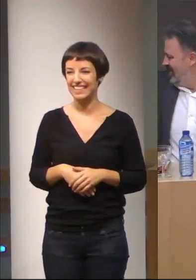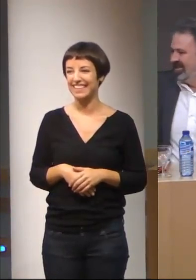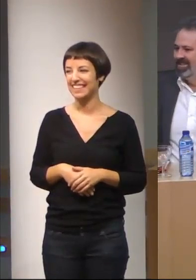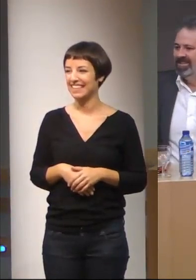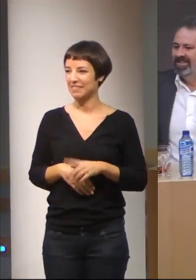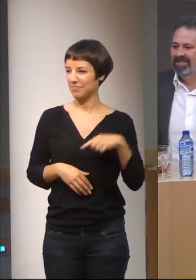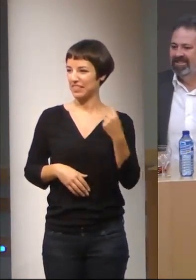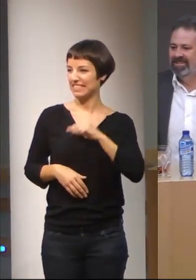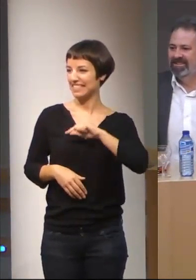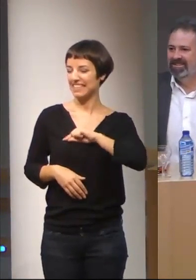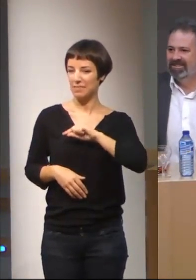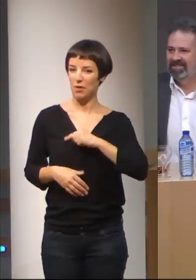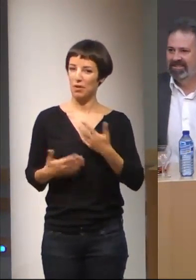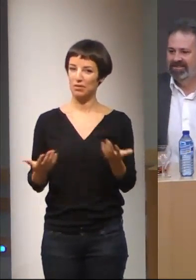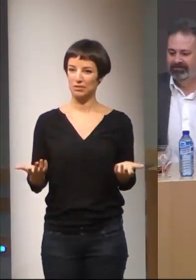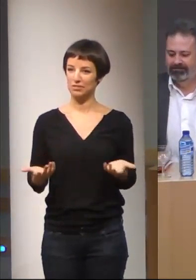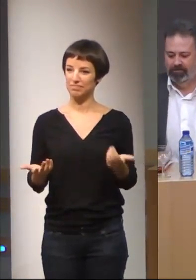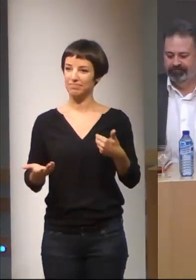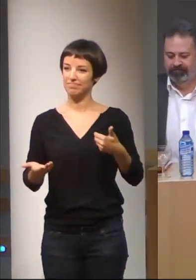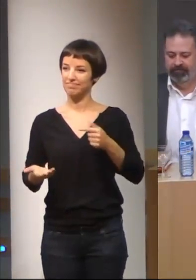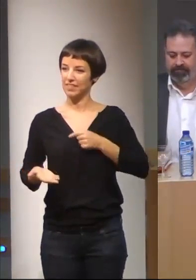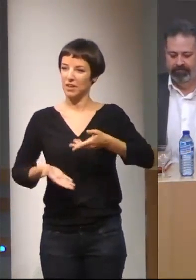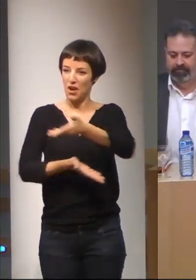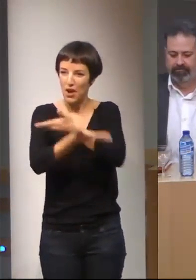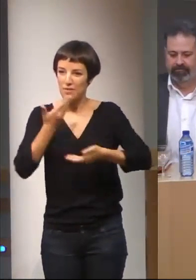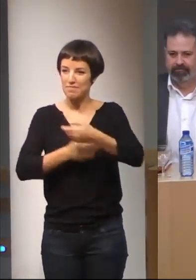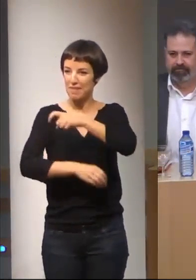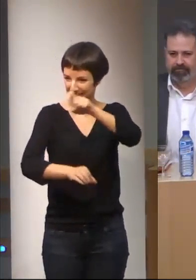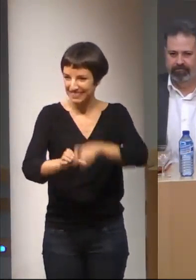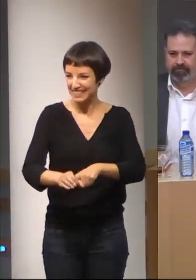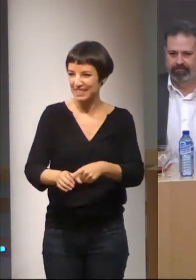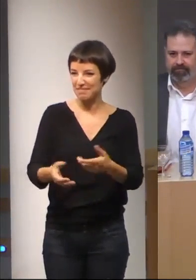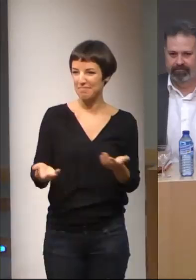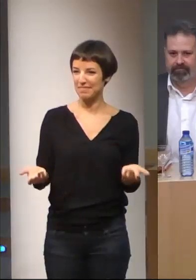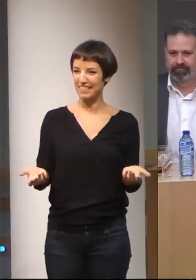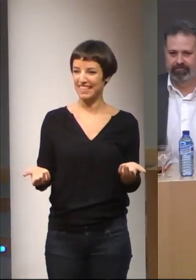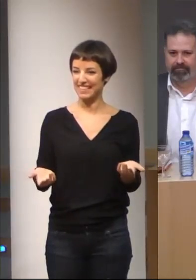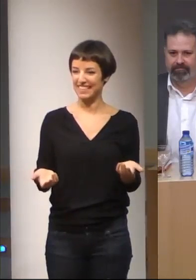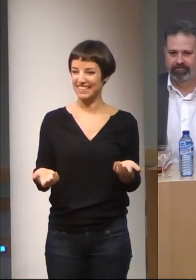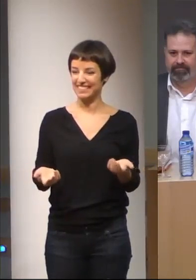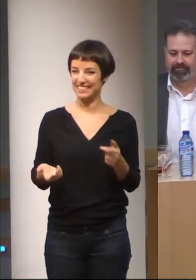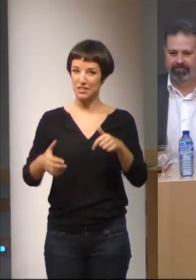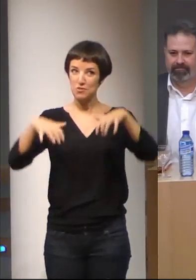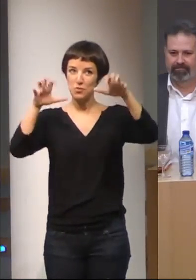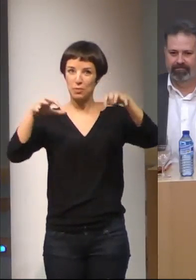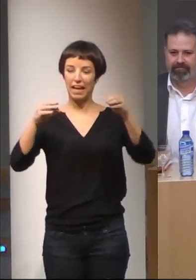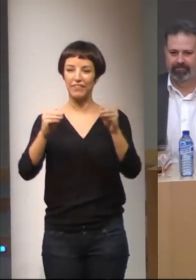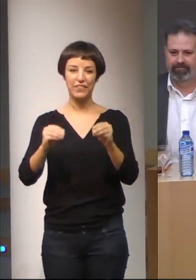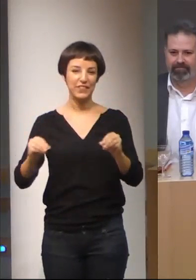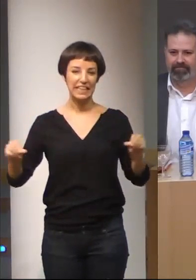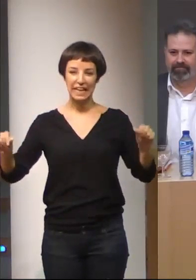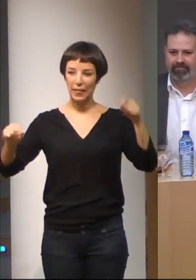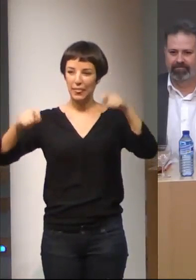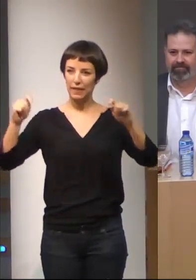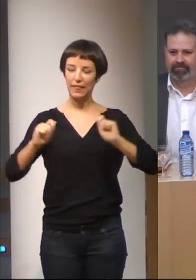nos sentimos colaboradores y partícipes no de de esta de esta lluvia fina que nos